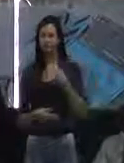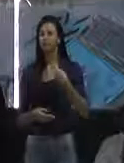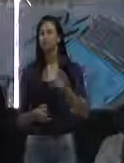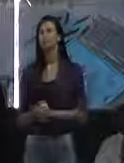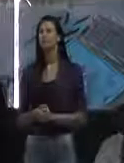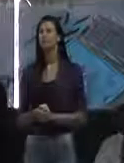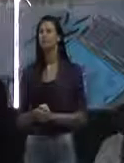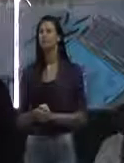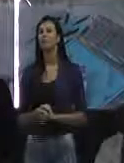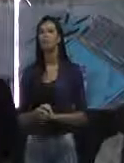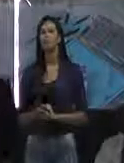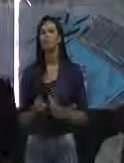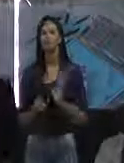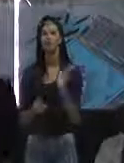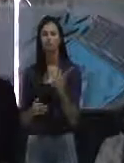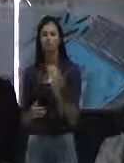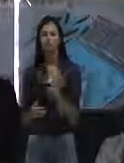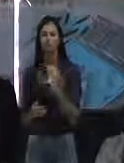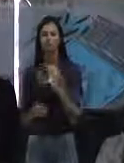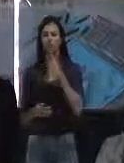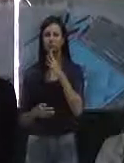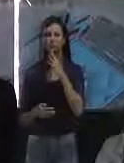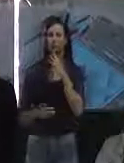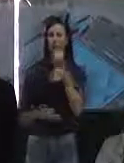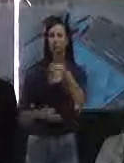é sabido por quase todos aqui em Ilhéus.